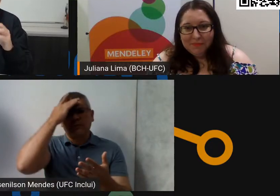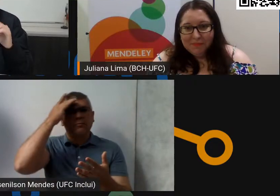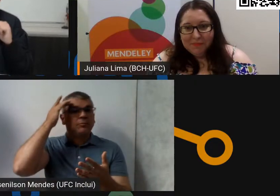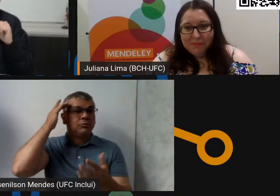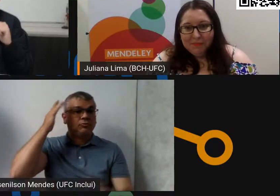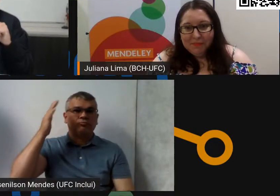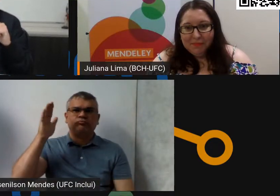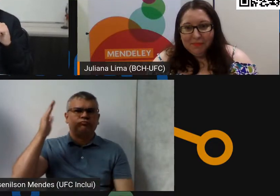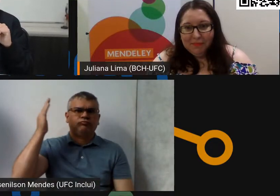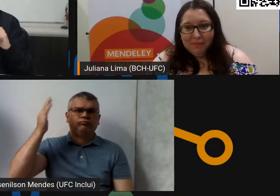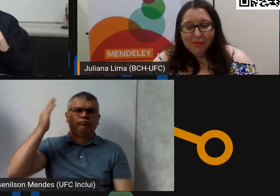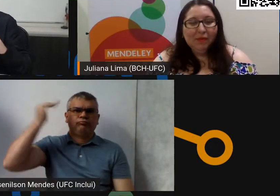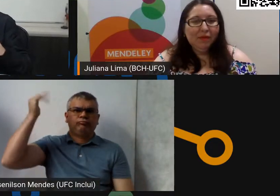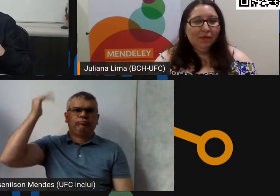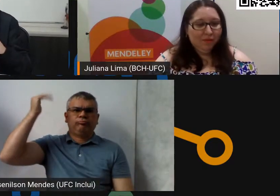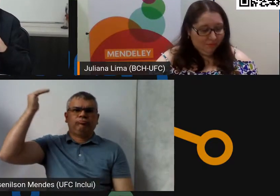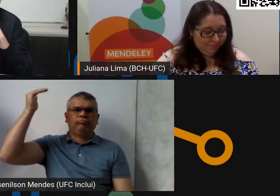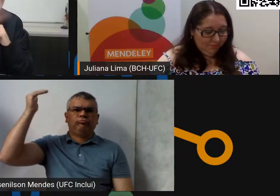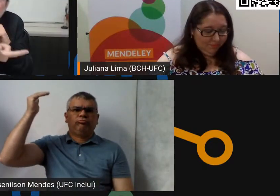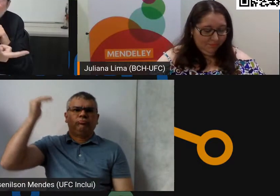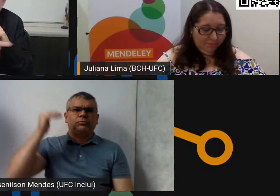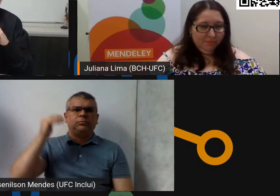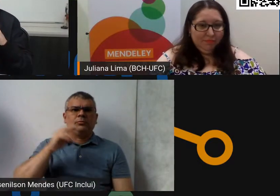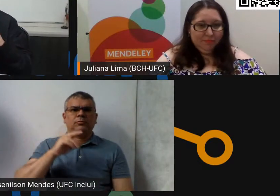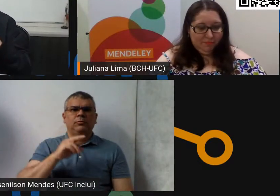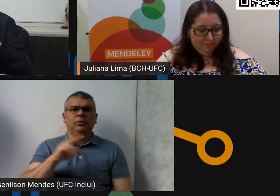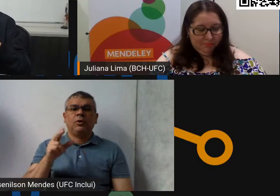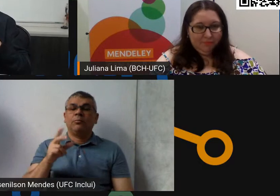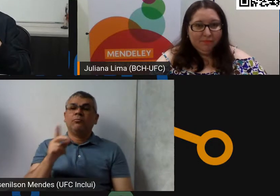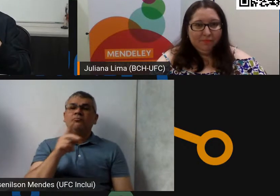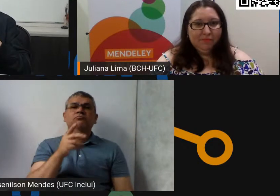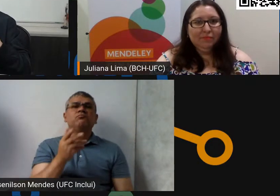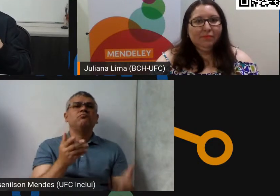renome e que foi convidado por uma revista.